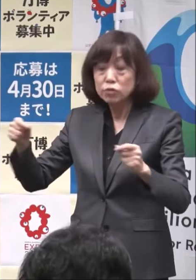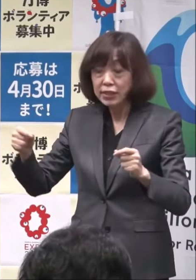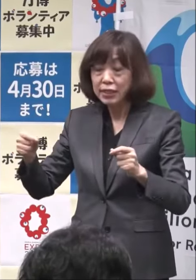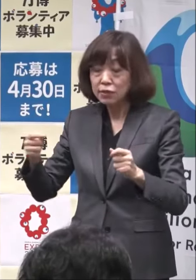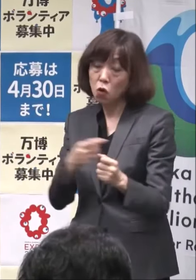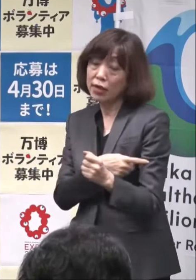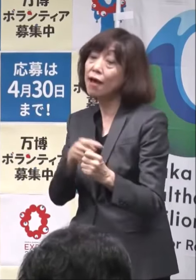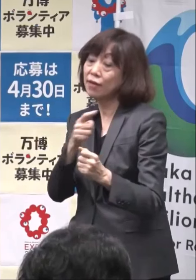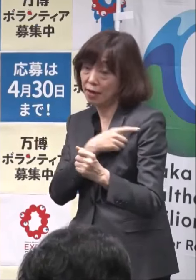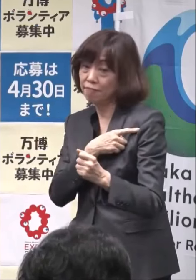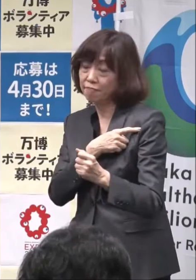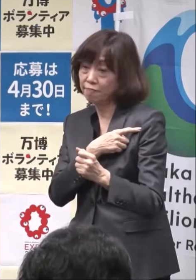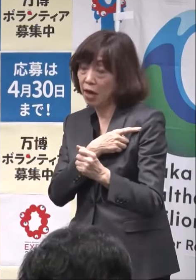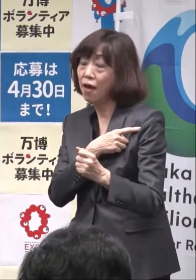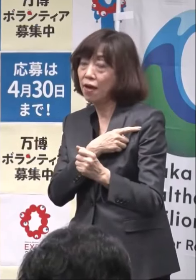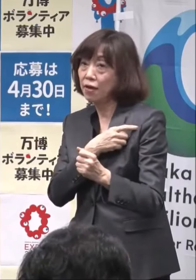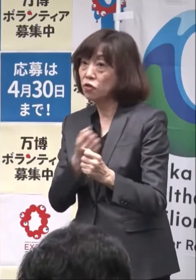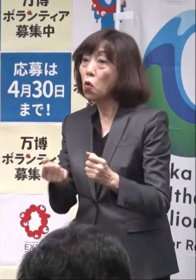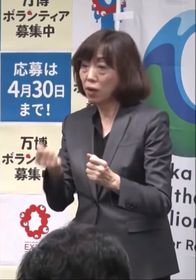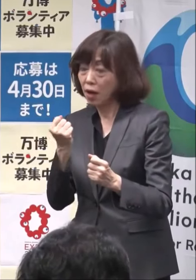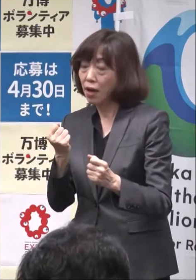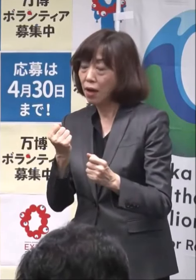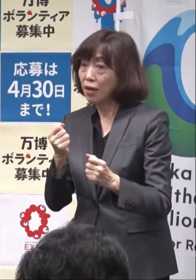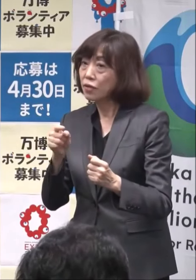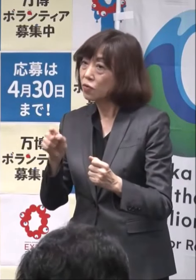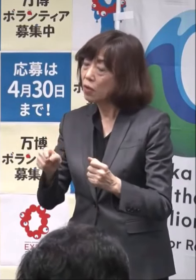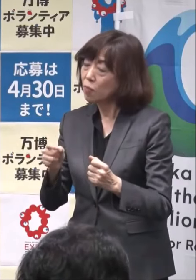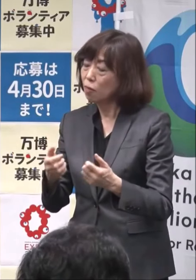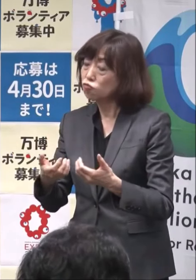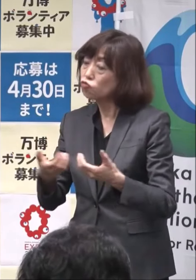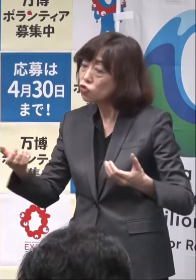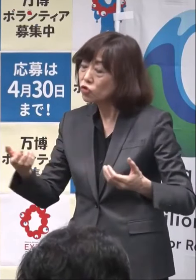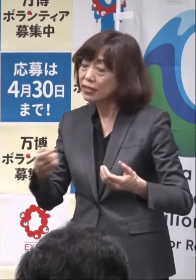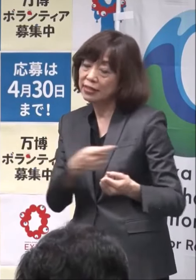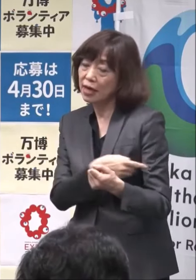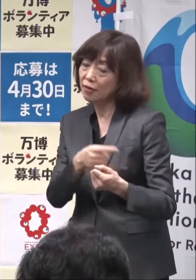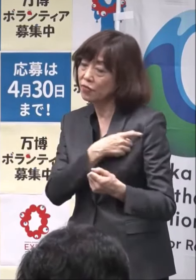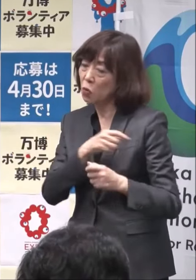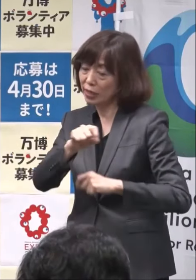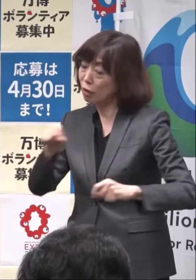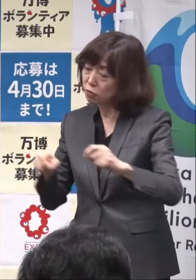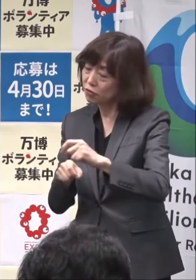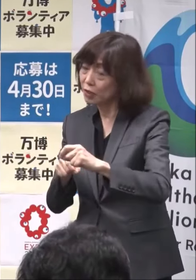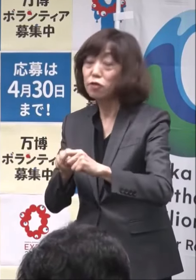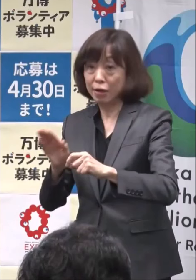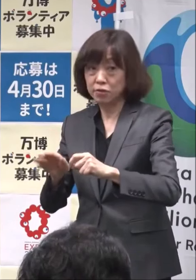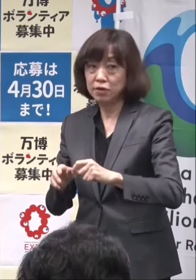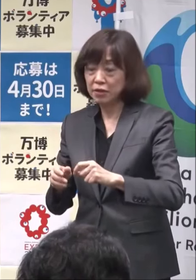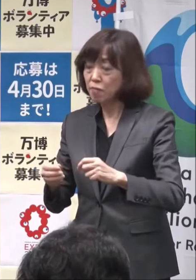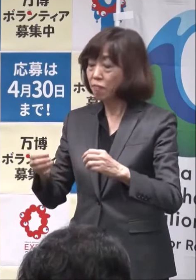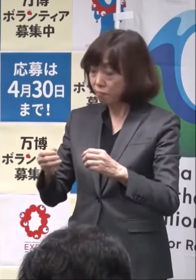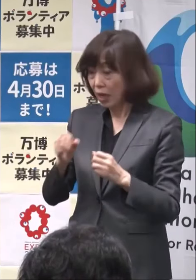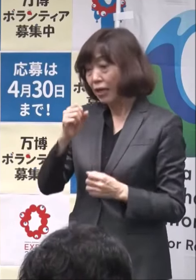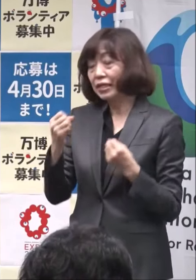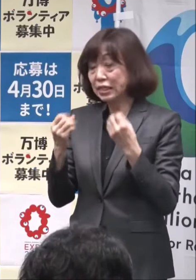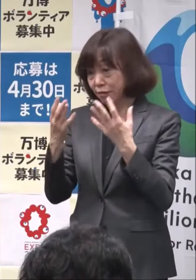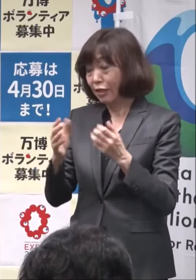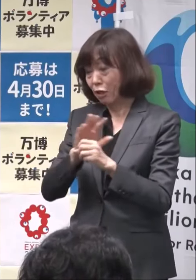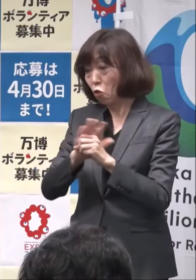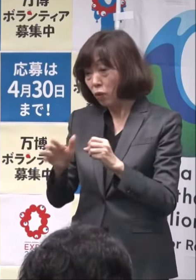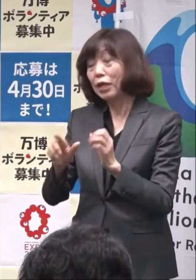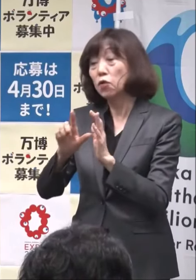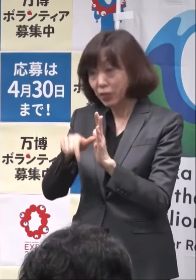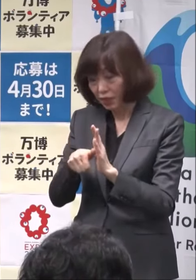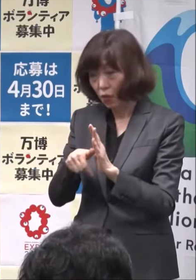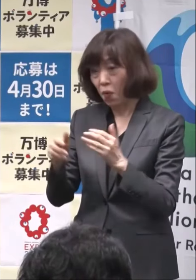して、その地方分権に逆行するというような指摘もあります。知事はその新型コロナの際に陣頭指揮を取られた経験もお持ちですけれども、